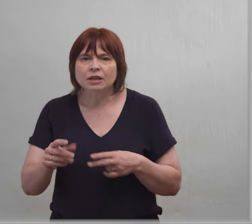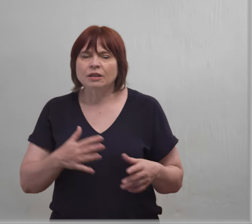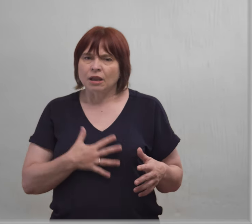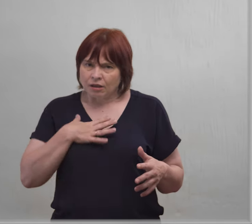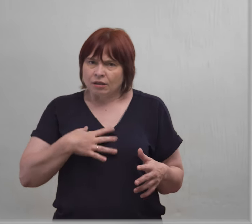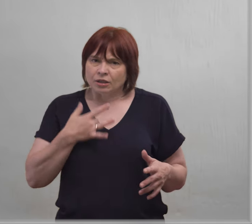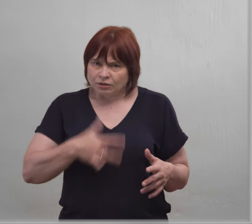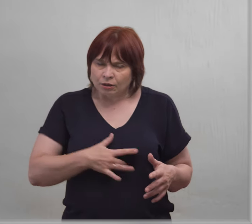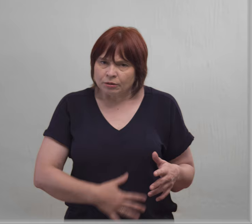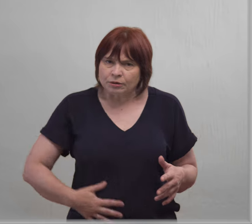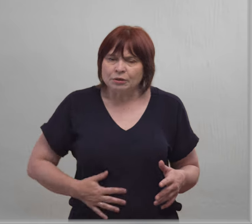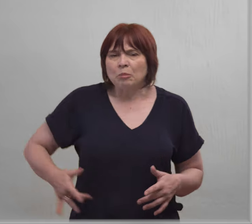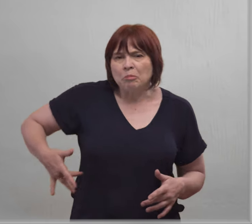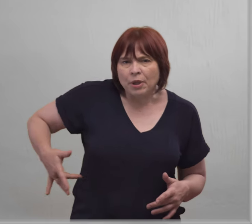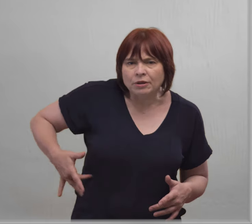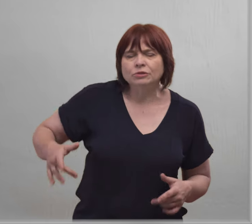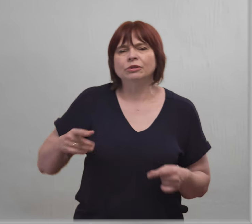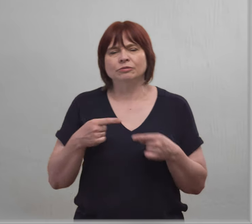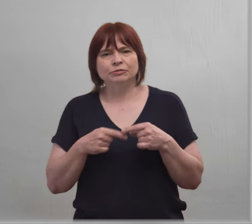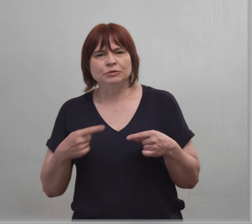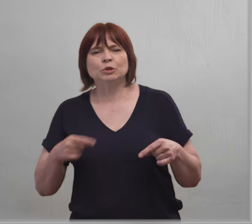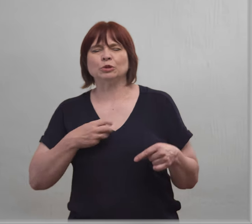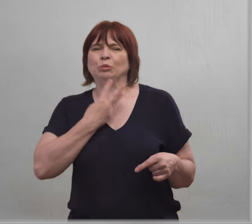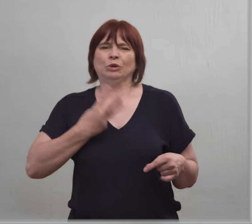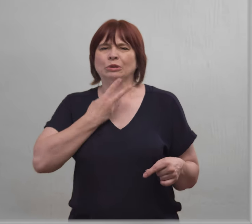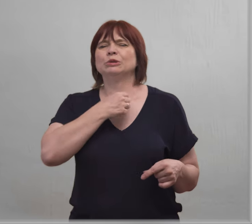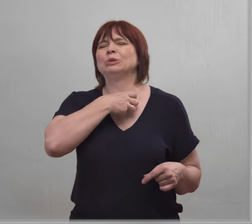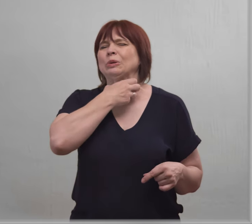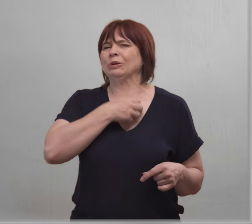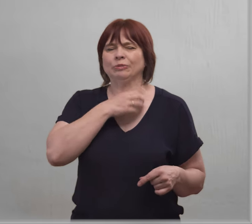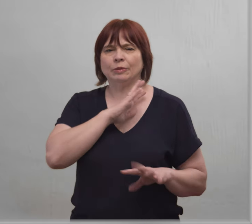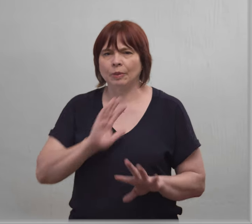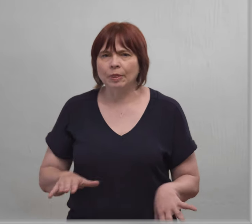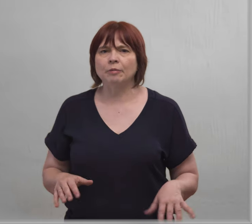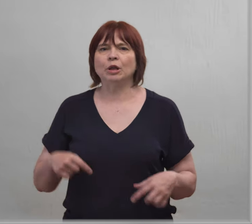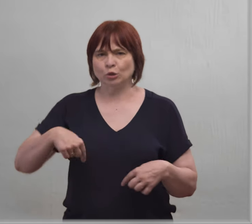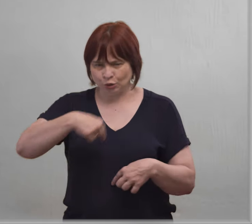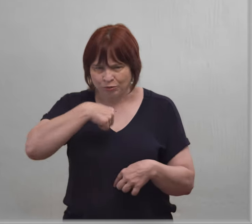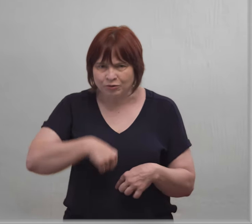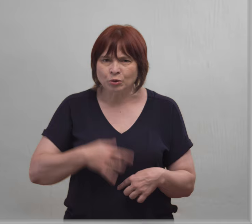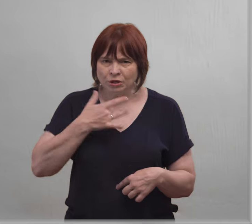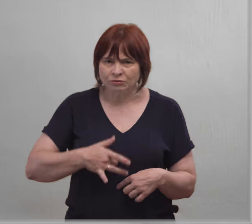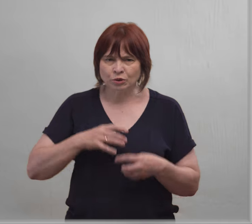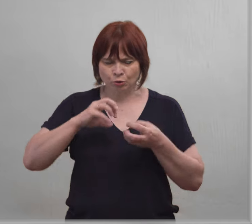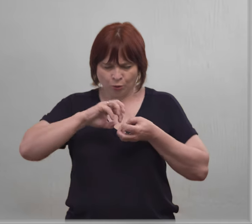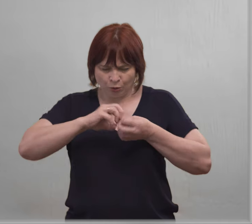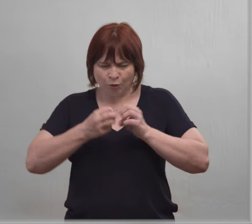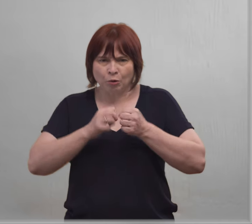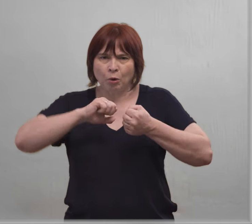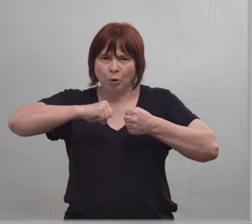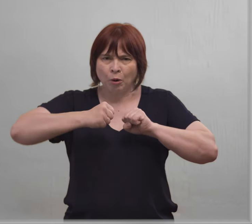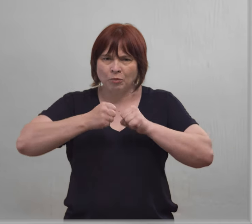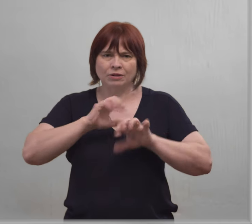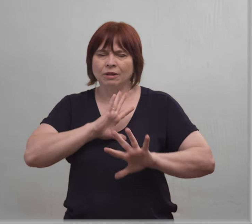желудочно-кишечного тракта, печени за освобождение от изжоги и от полипов в желудке, чтобы все боли ушли. Рима